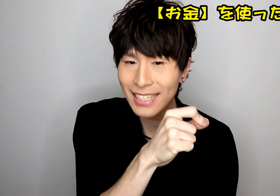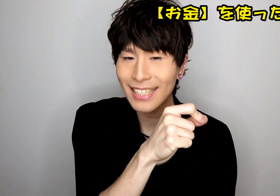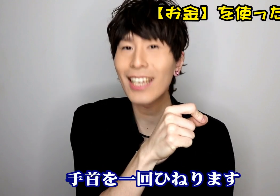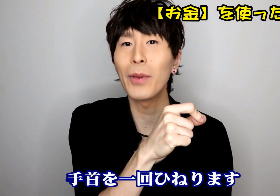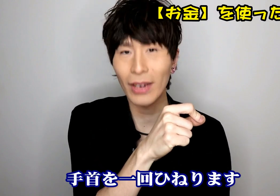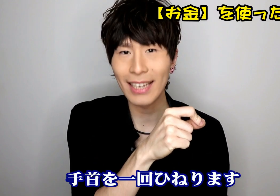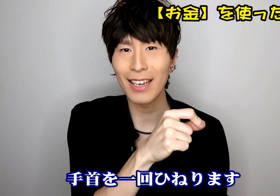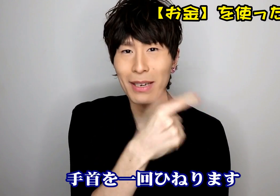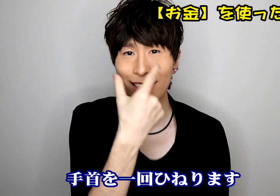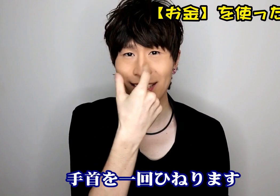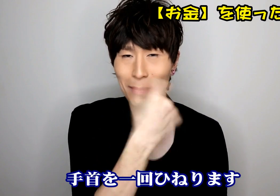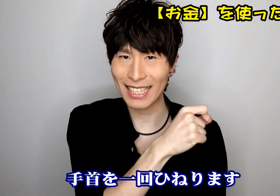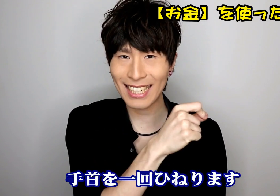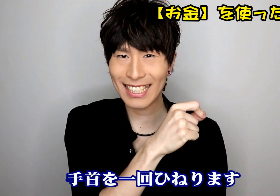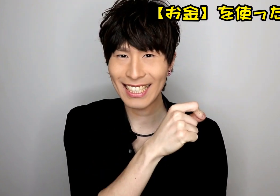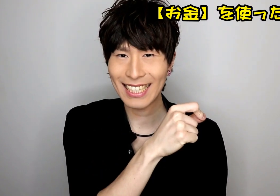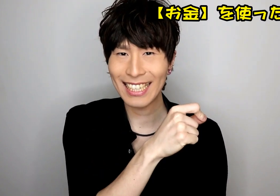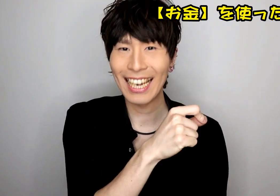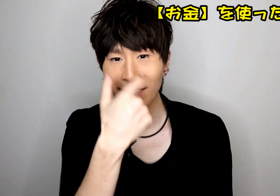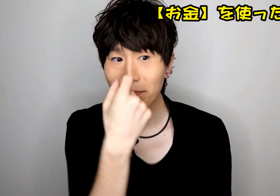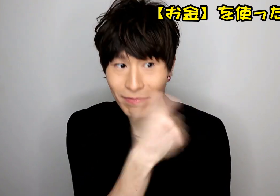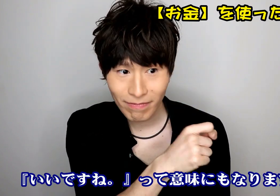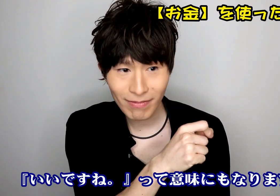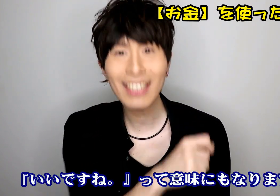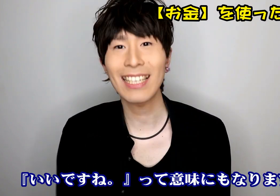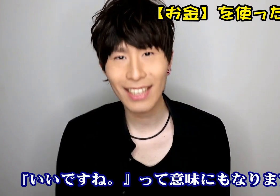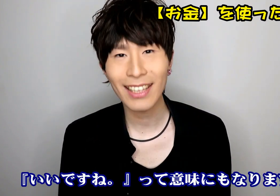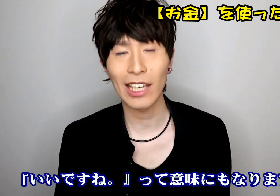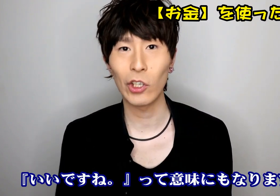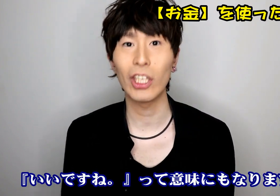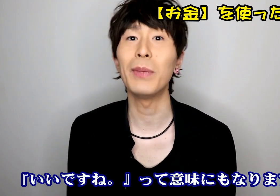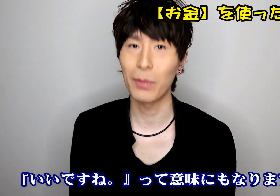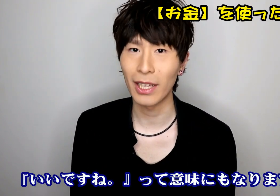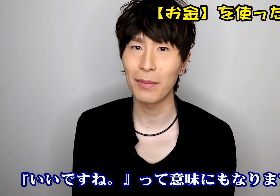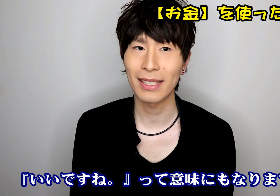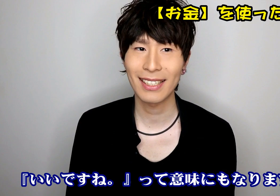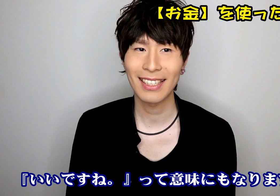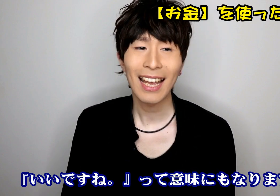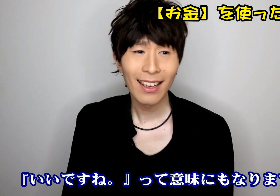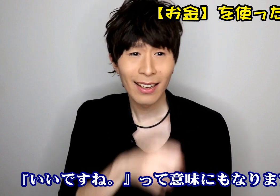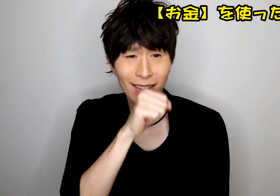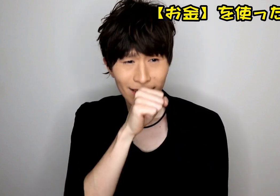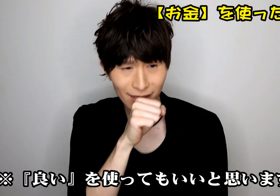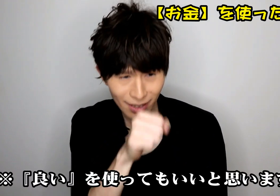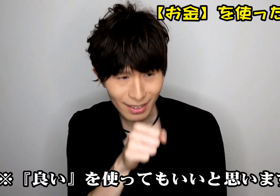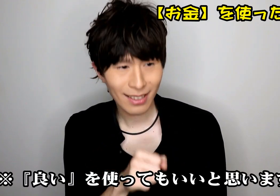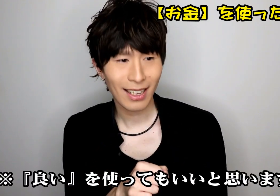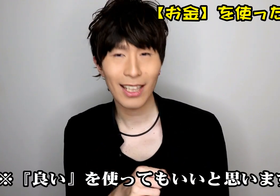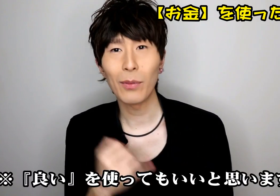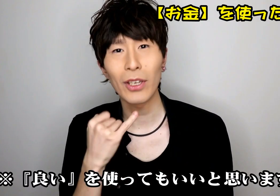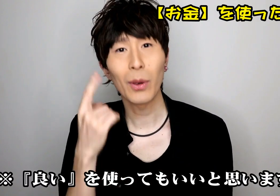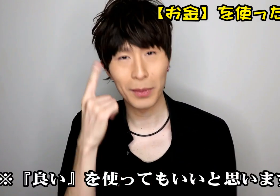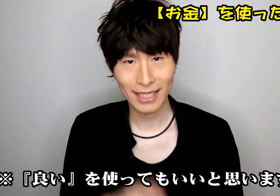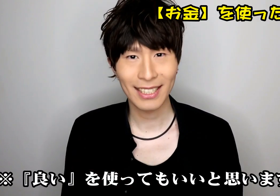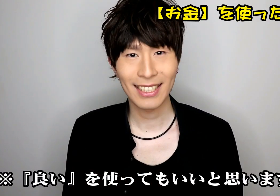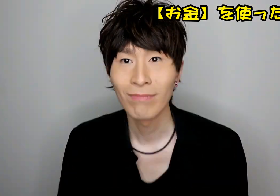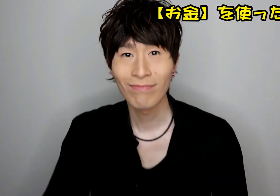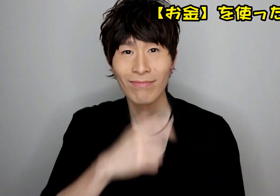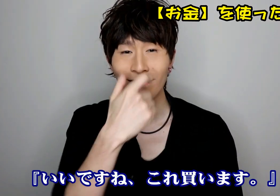手首を一回ひねります。マシ、いいですねっていう意味にもなります。いいですねでもいいと思います。